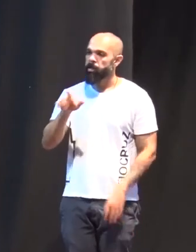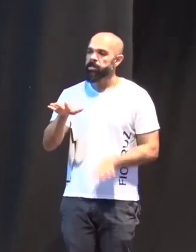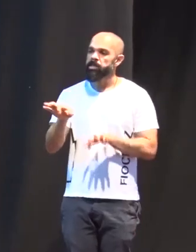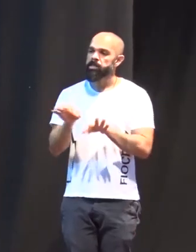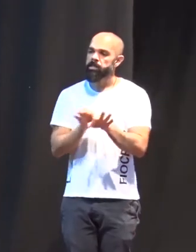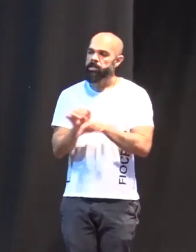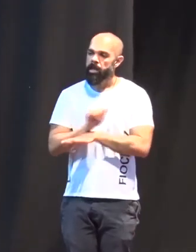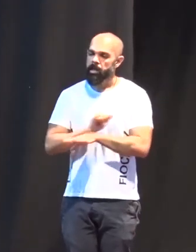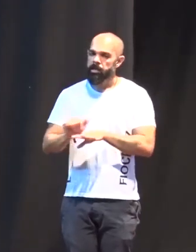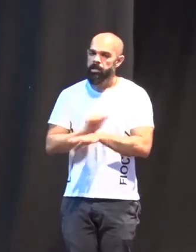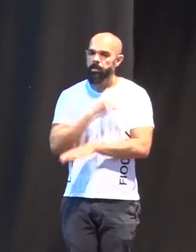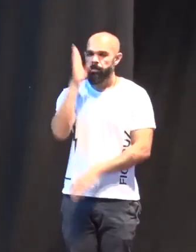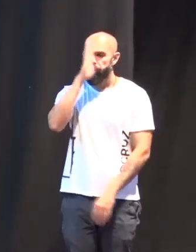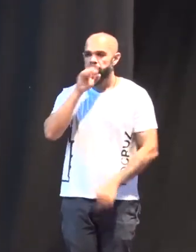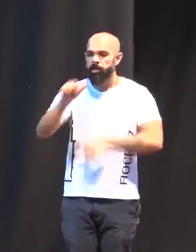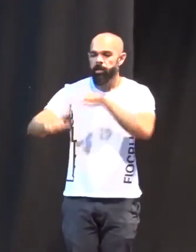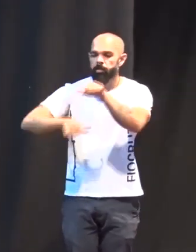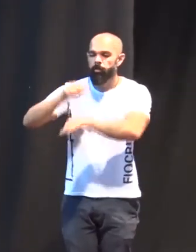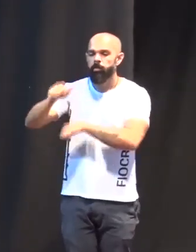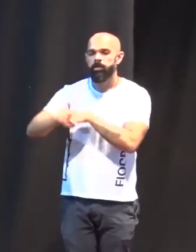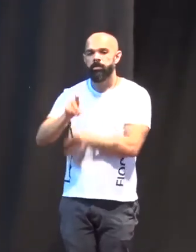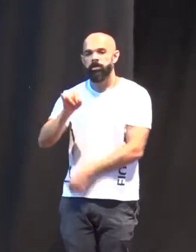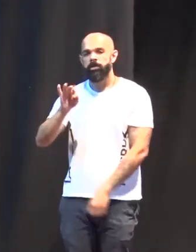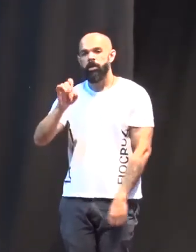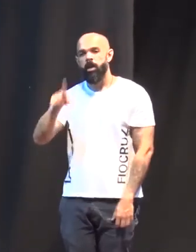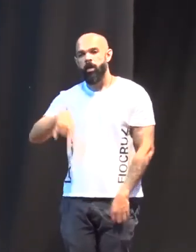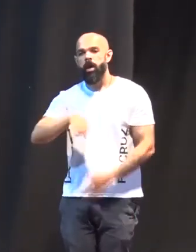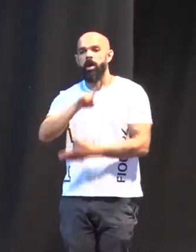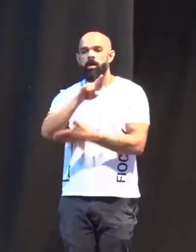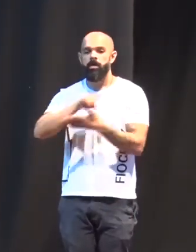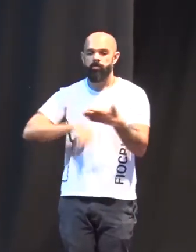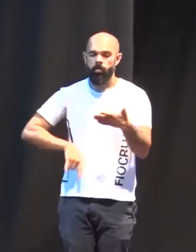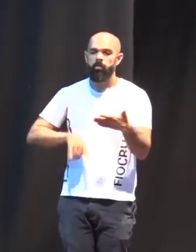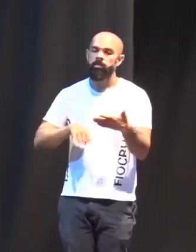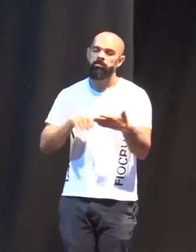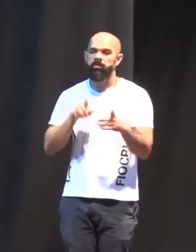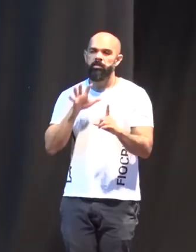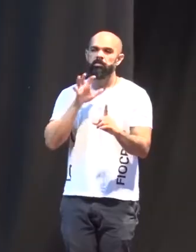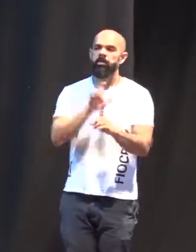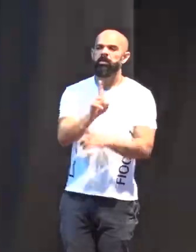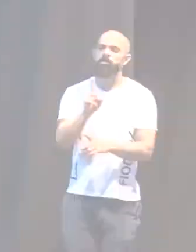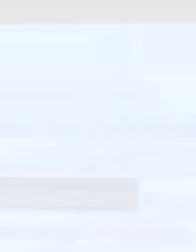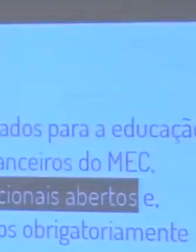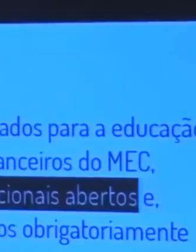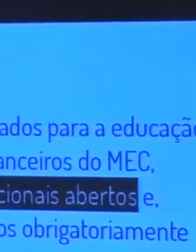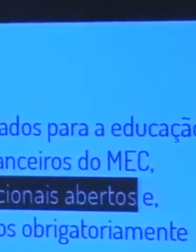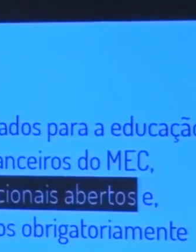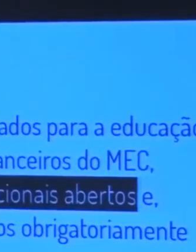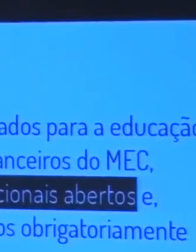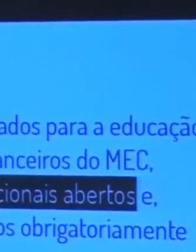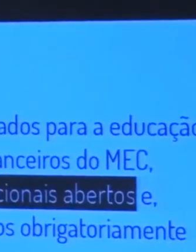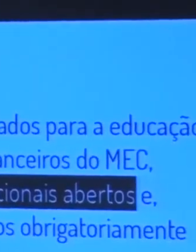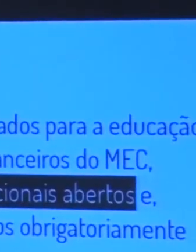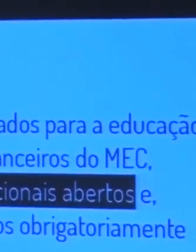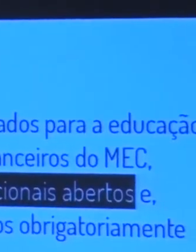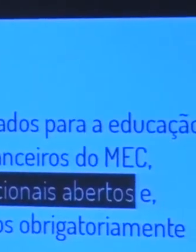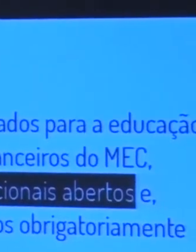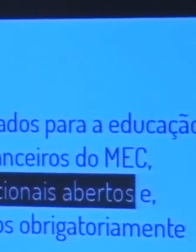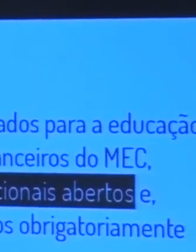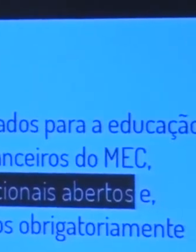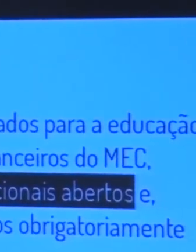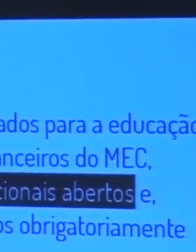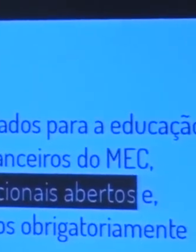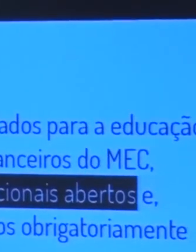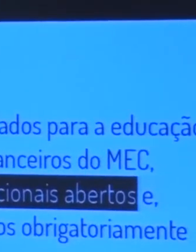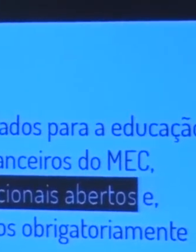Brasileira para Transformação Digital é um documento que acho que não teve tanto impacto, foi um documento de, vamos dizer, de transição. E um dos grandes momentos que